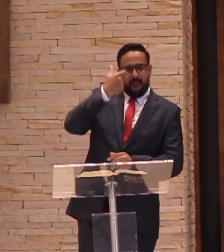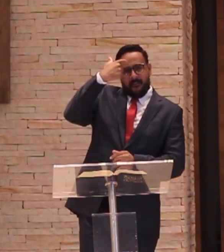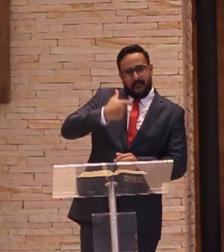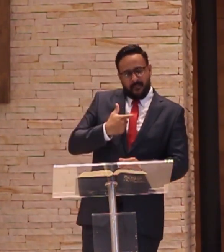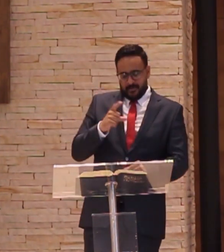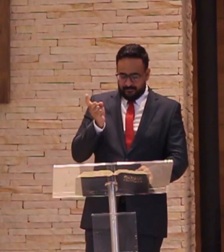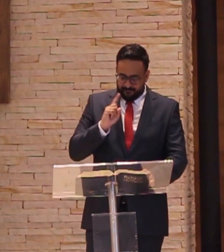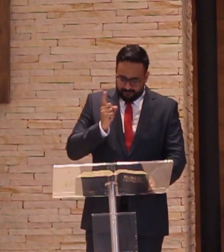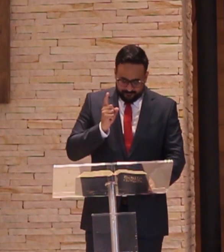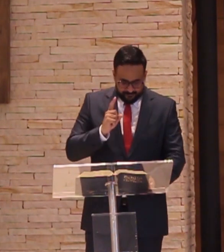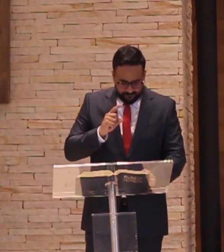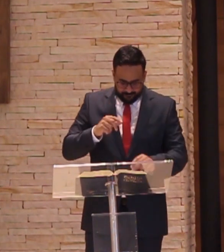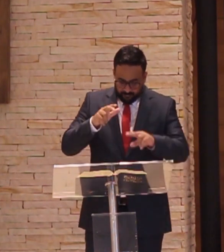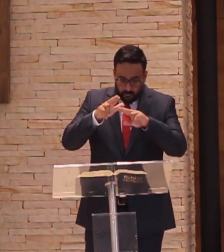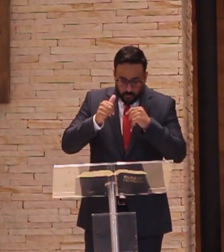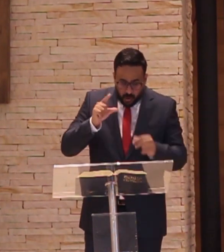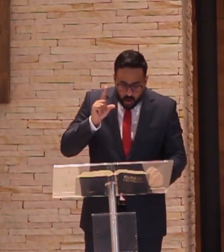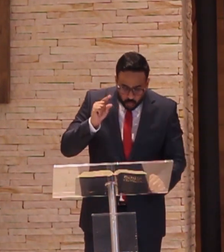vos legaram,